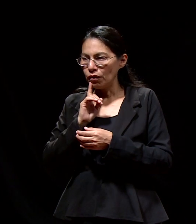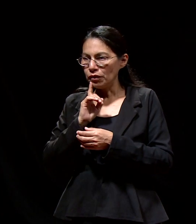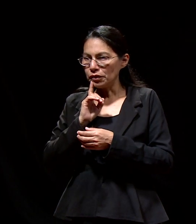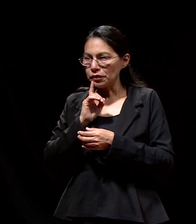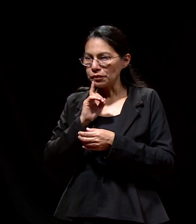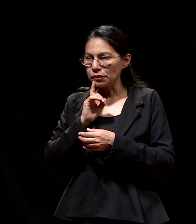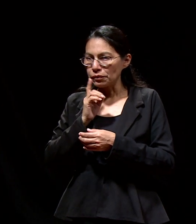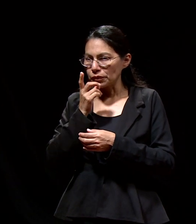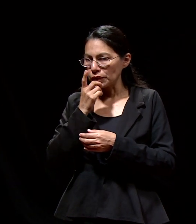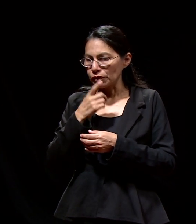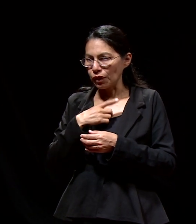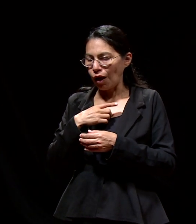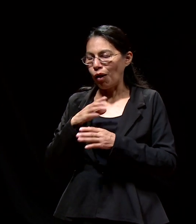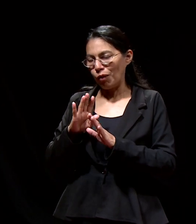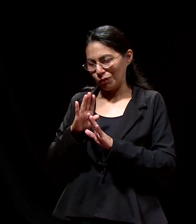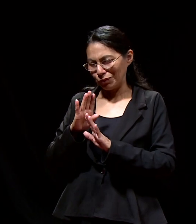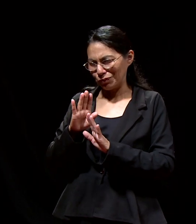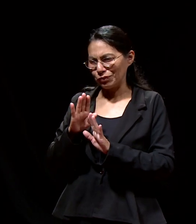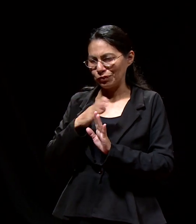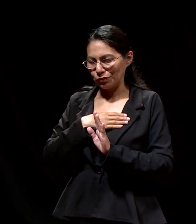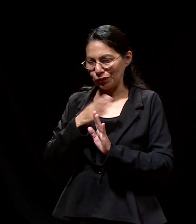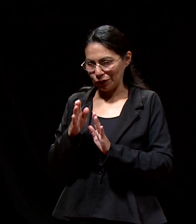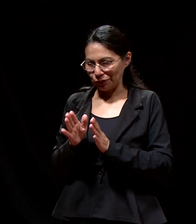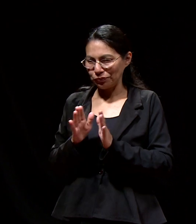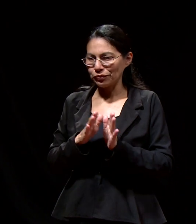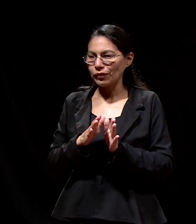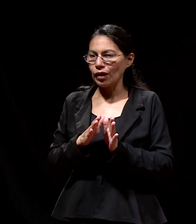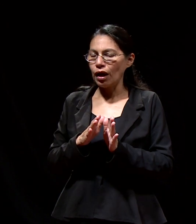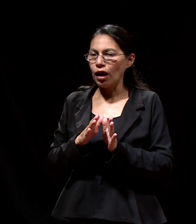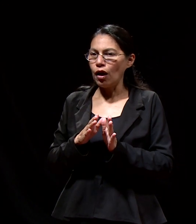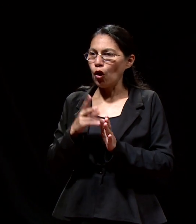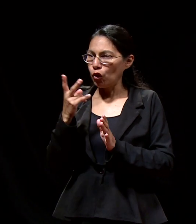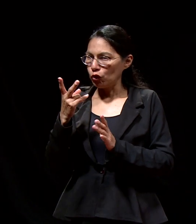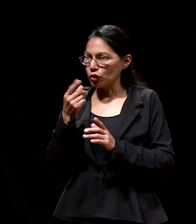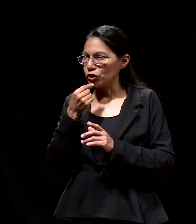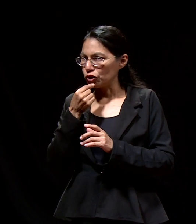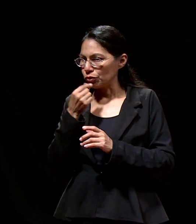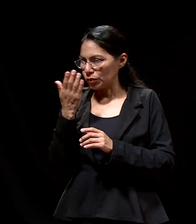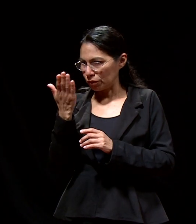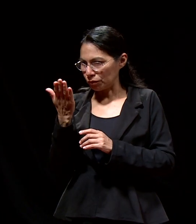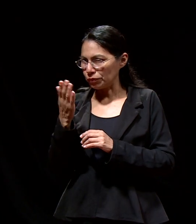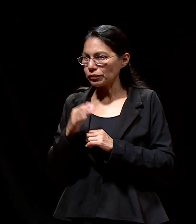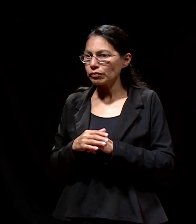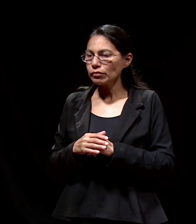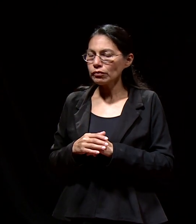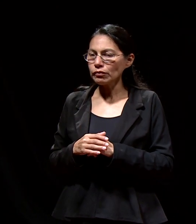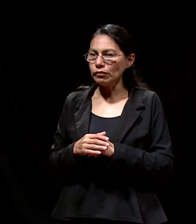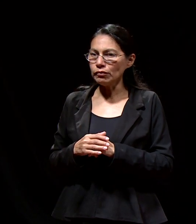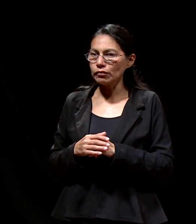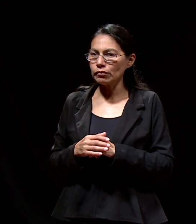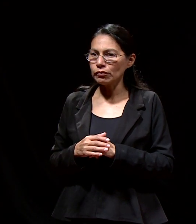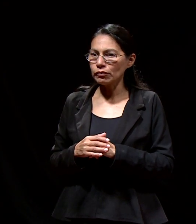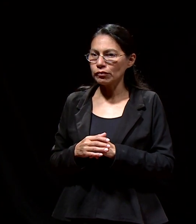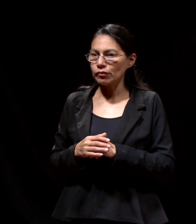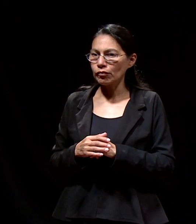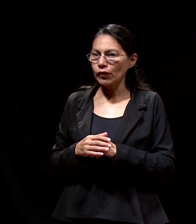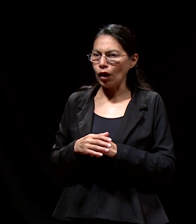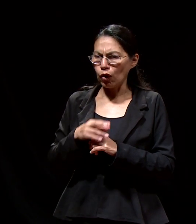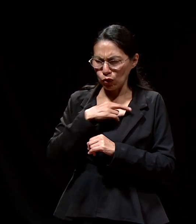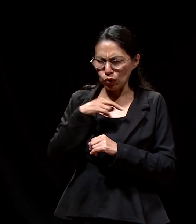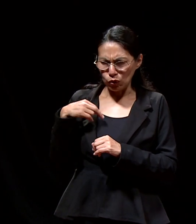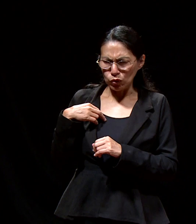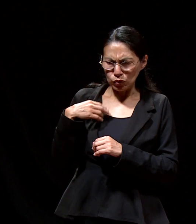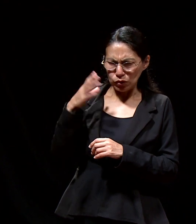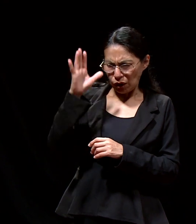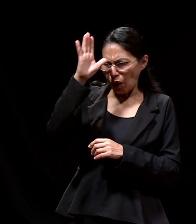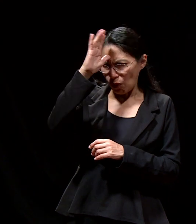pedíamos dos niños queríamos dos nada más y entonces este estamos de